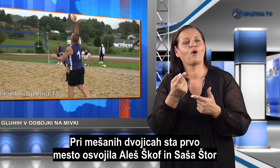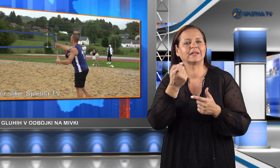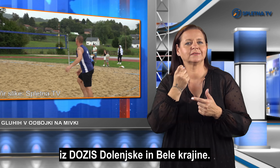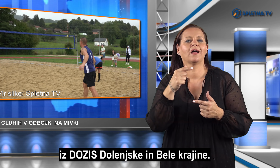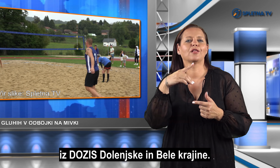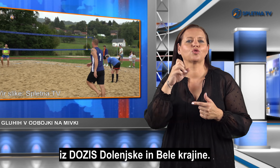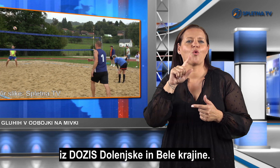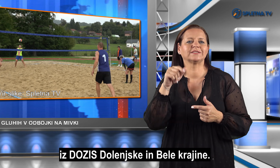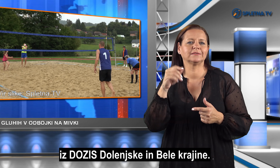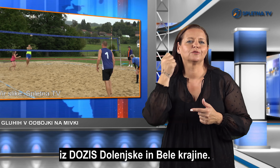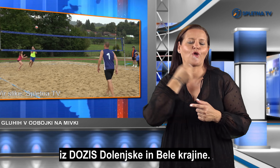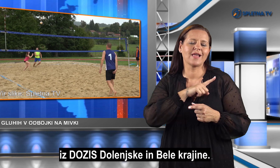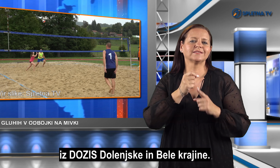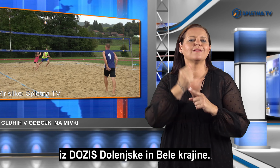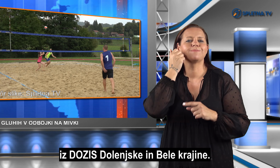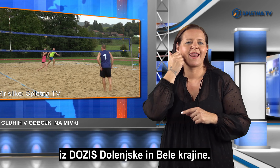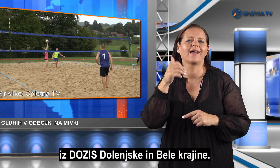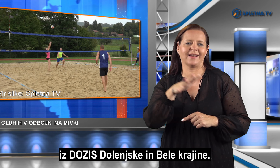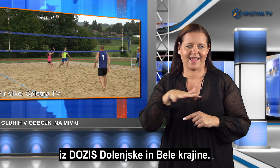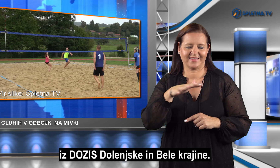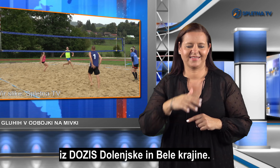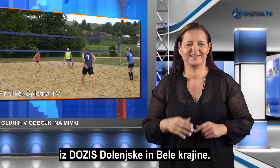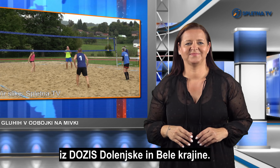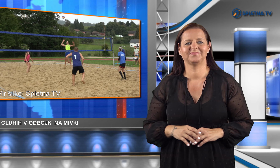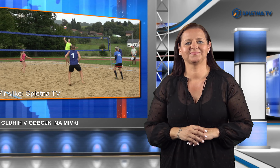Saša Štor in Dozis, Dolenjske in Bele krajine.